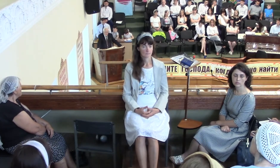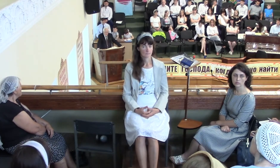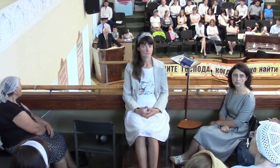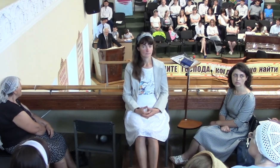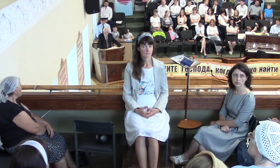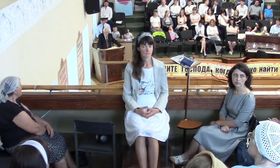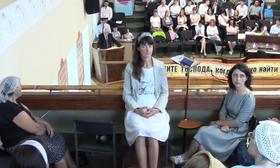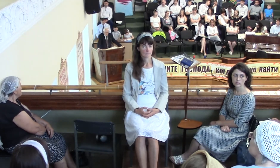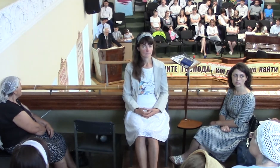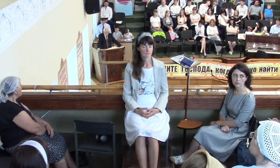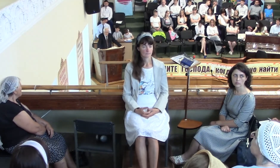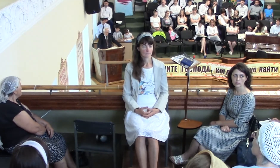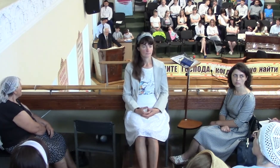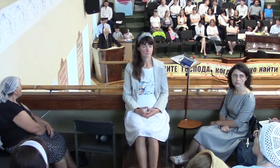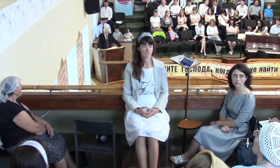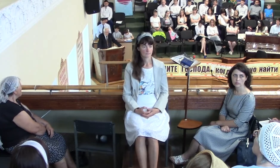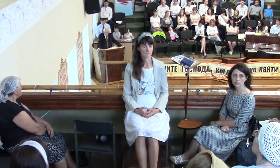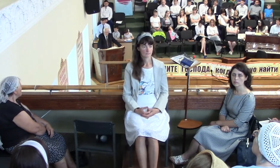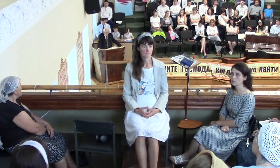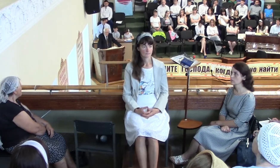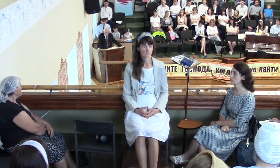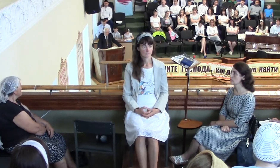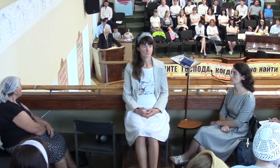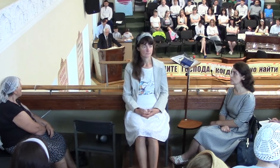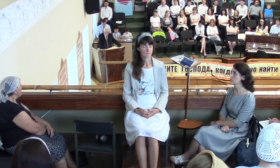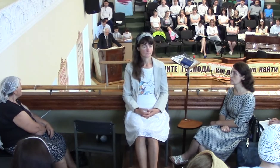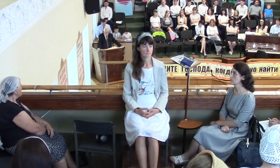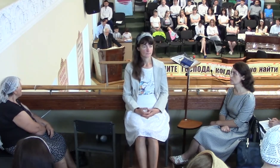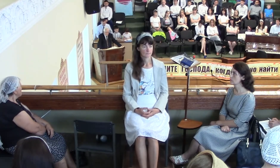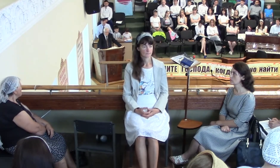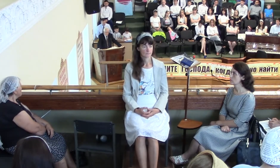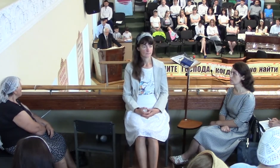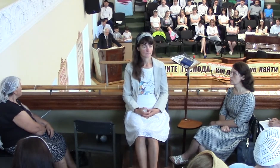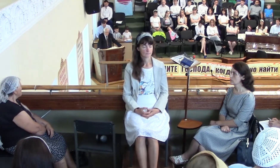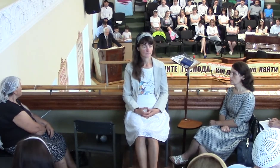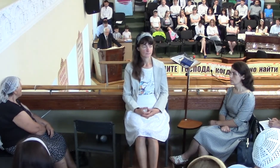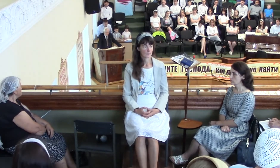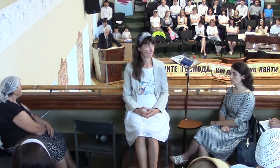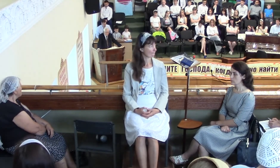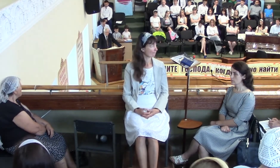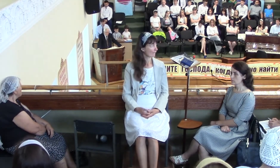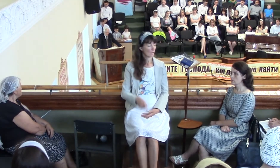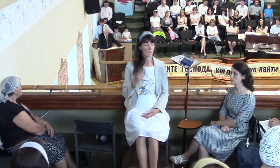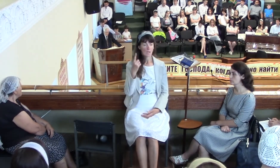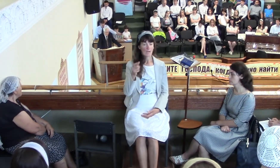пресвитер, значит, он заболел, потерял слух, с трудом передвигается.